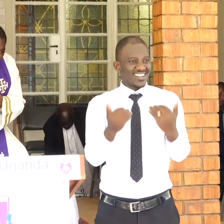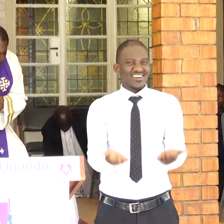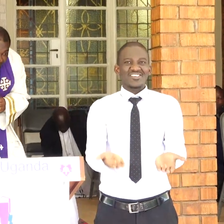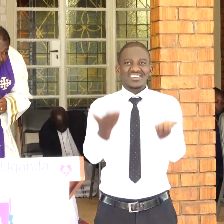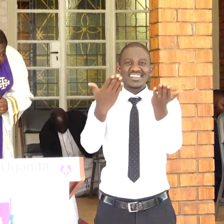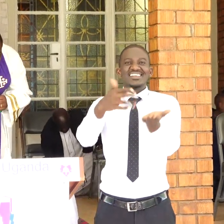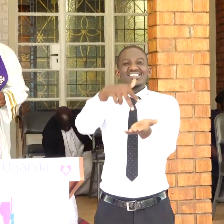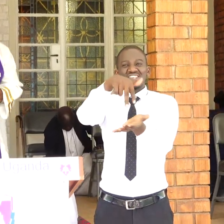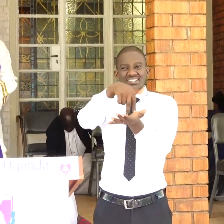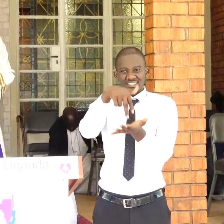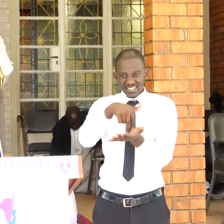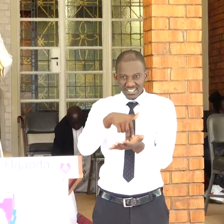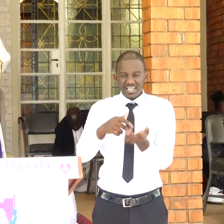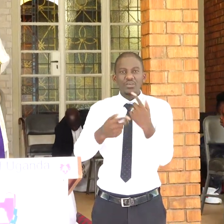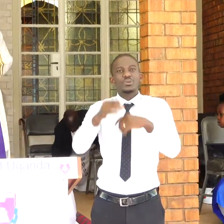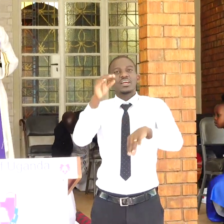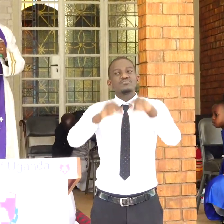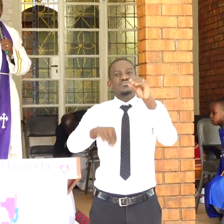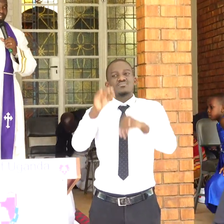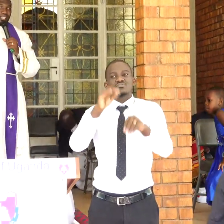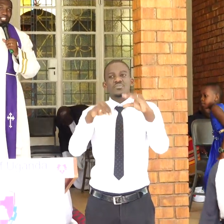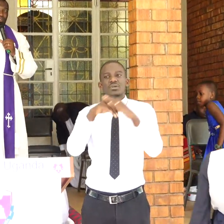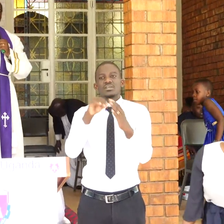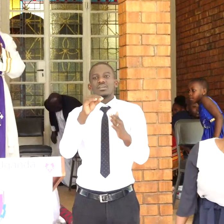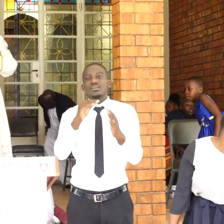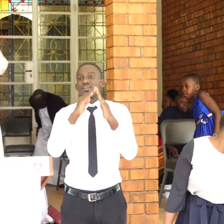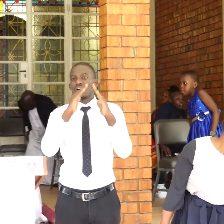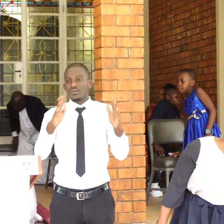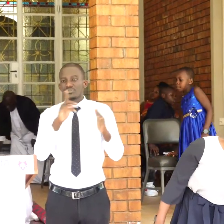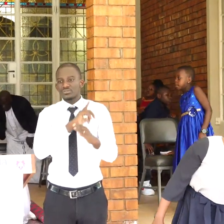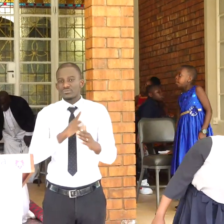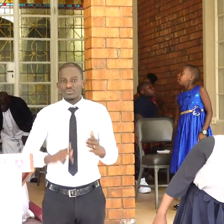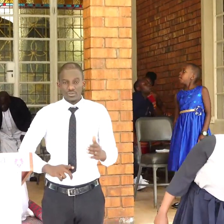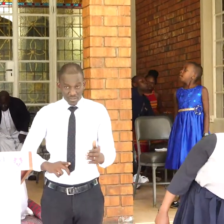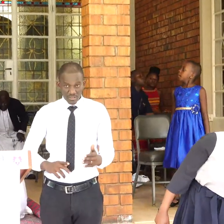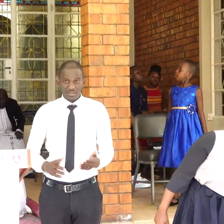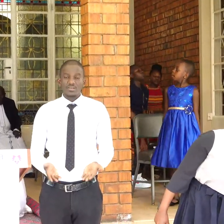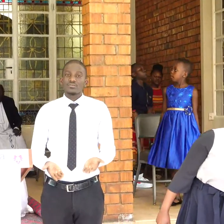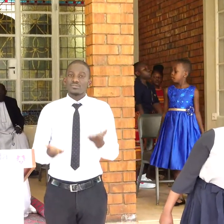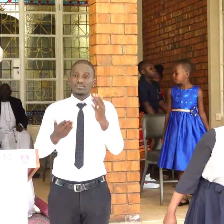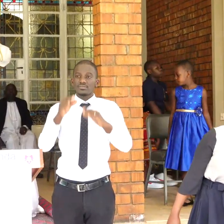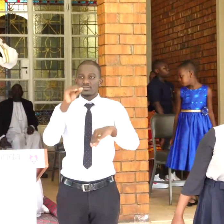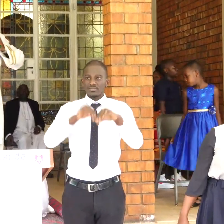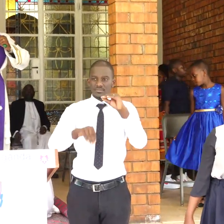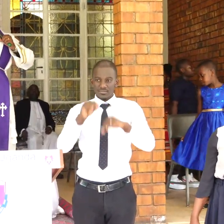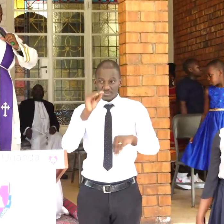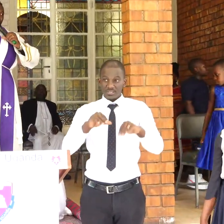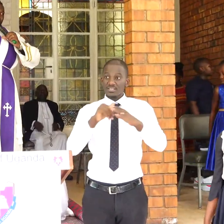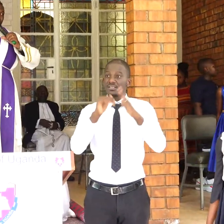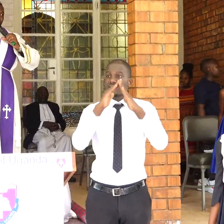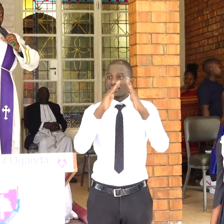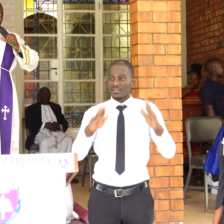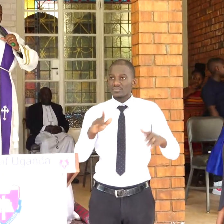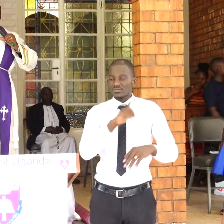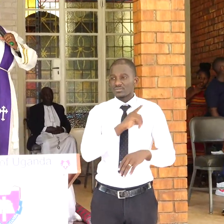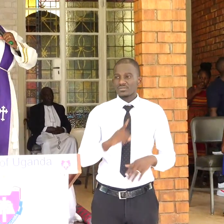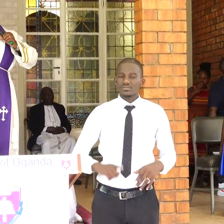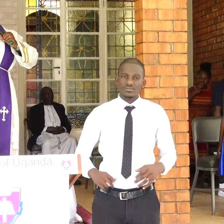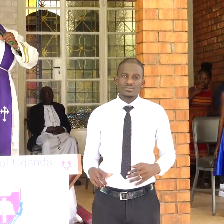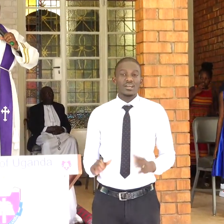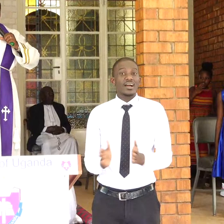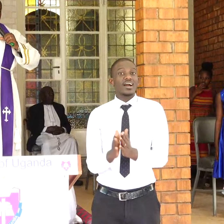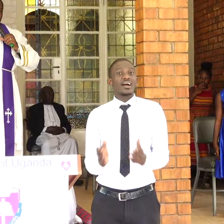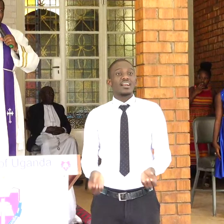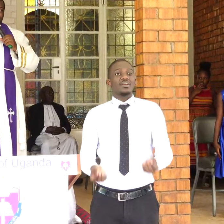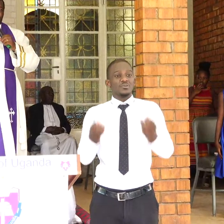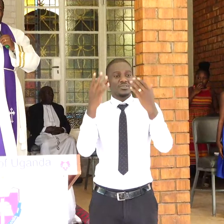ku bigere byo ate tuweeyo situkako ku bigere byo tuweeyo mu nyumba ya Mukama